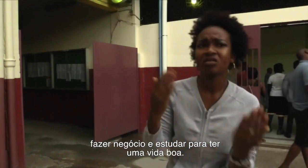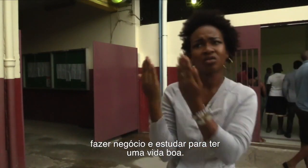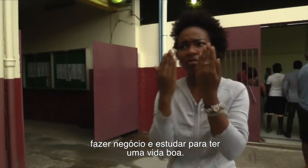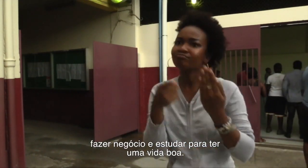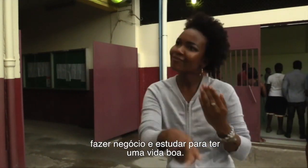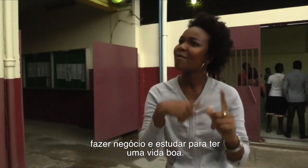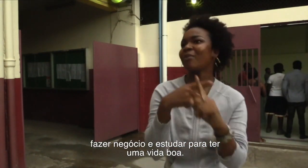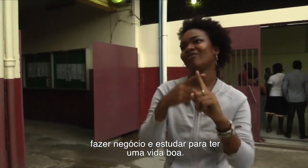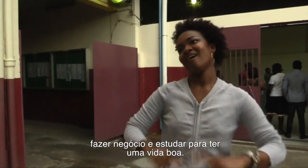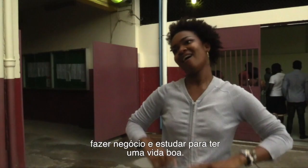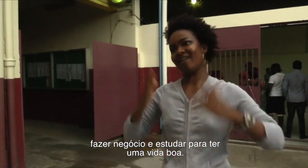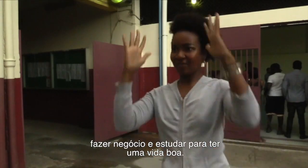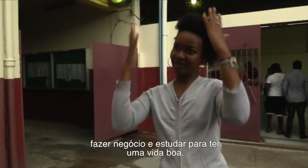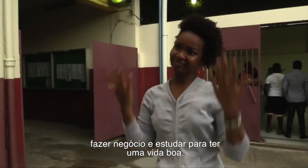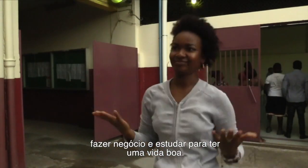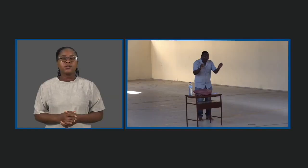para ter uma vida boa.